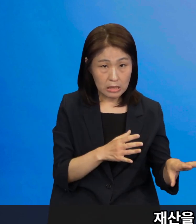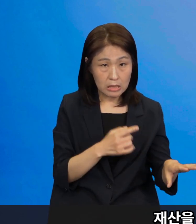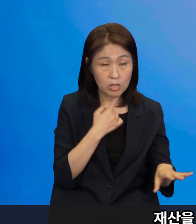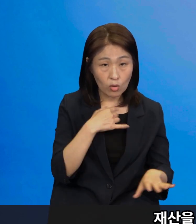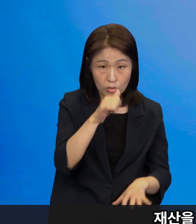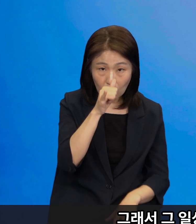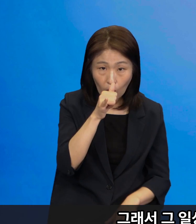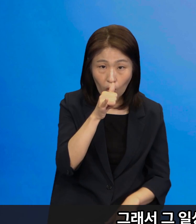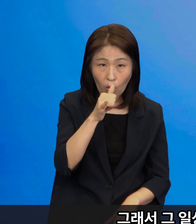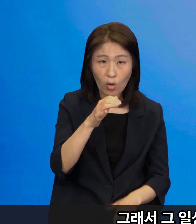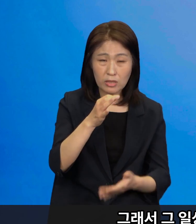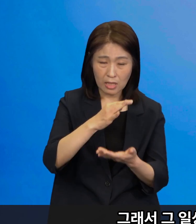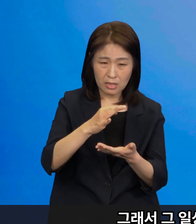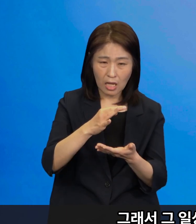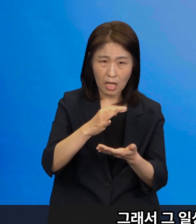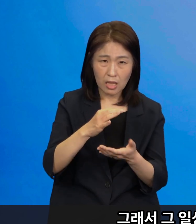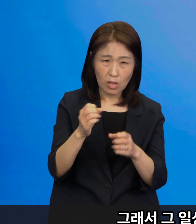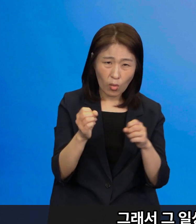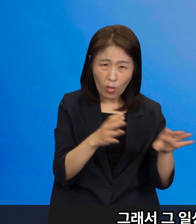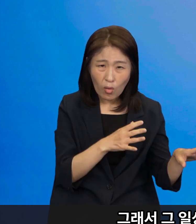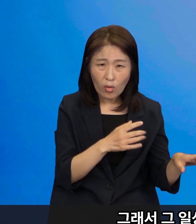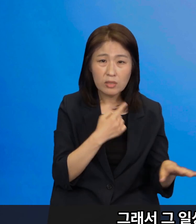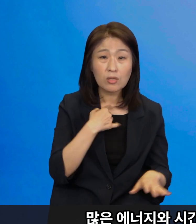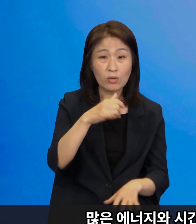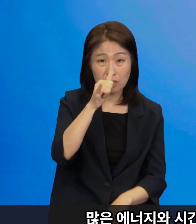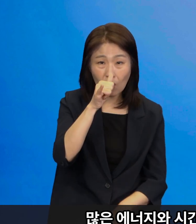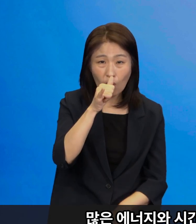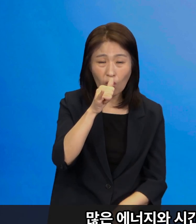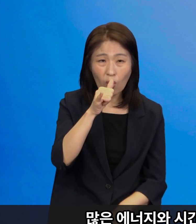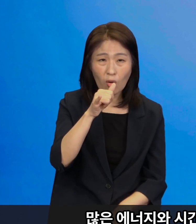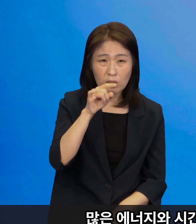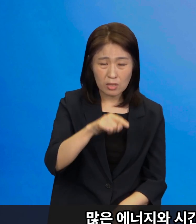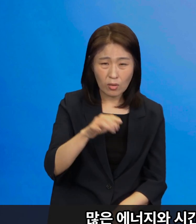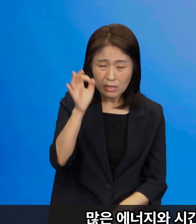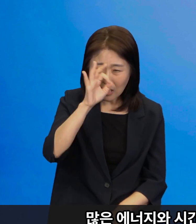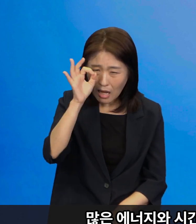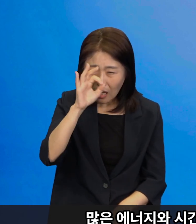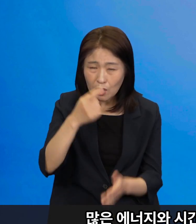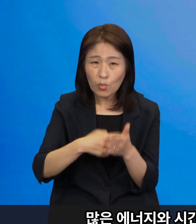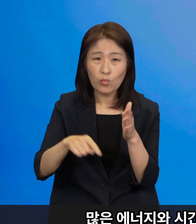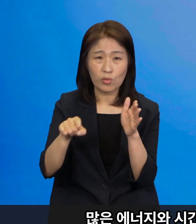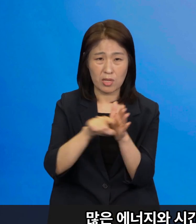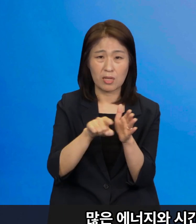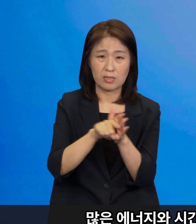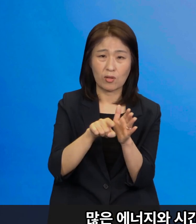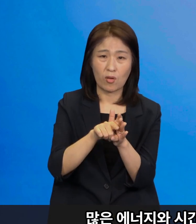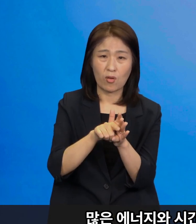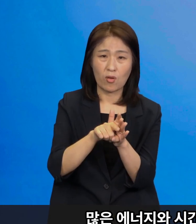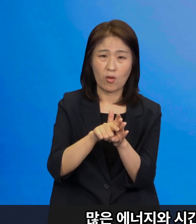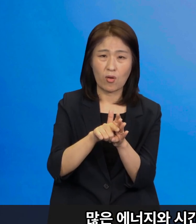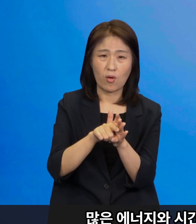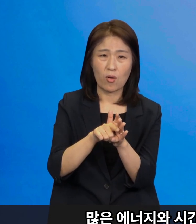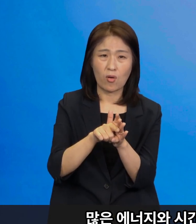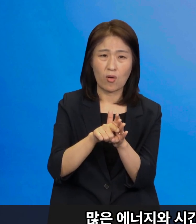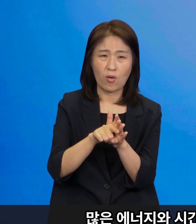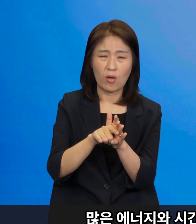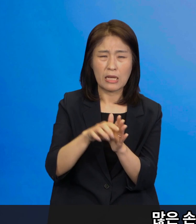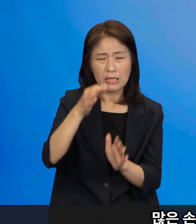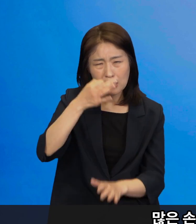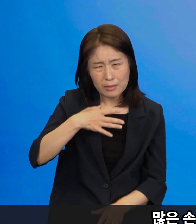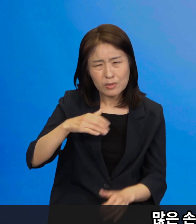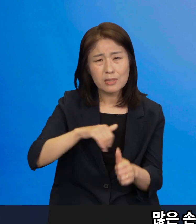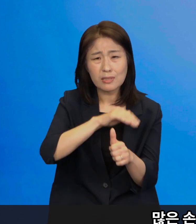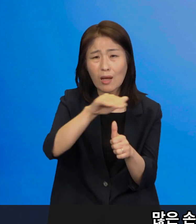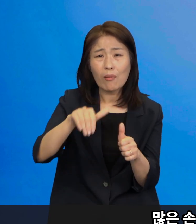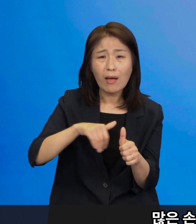잃어버리셨습니까? 그래서 그 일상에서 그를 찾기 위해서 많은 에너지와 시간을 써야만 하는 상황이신가요?